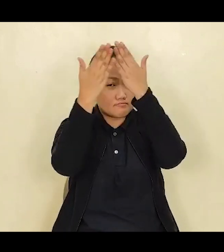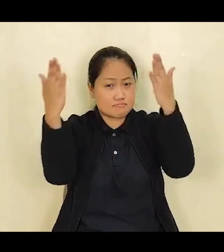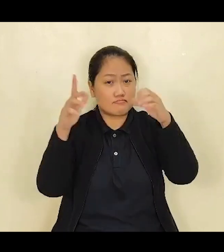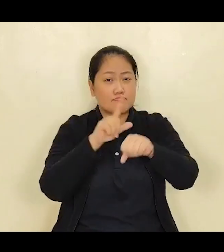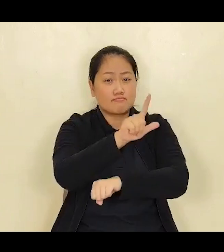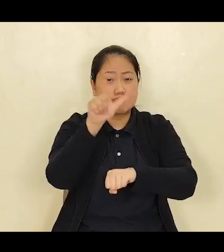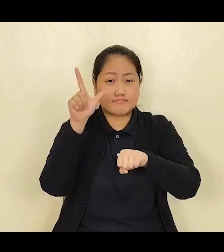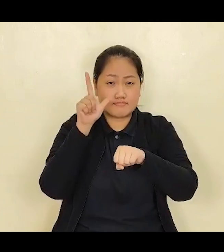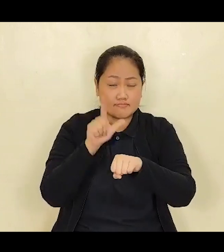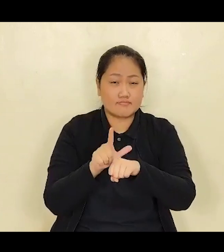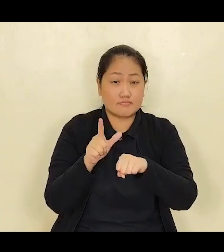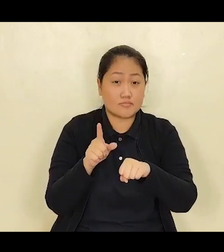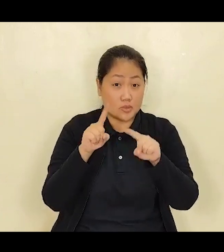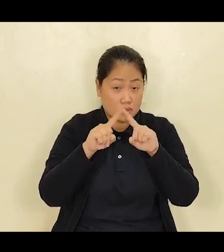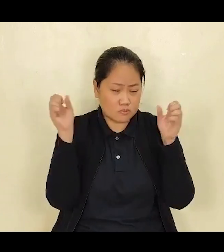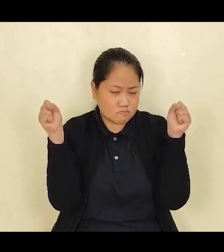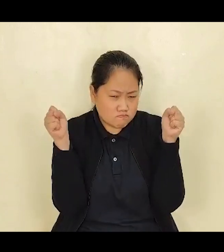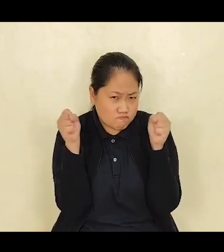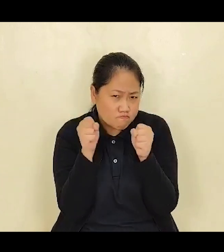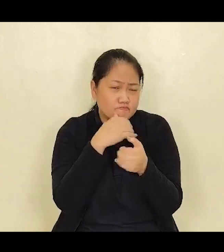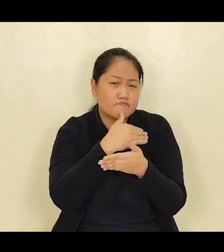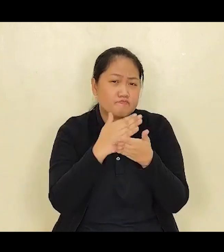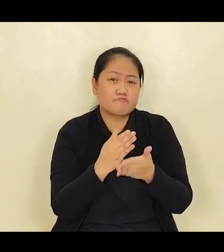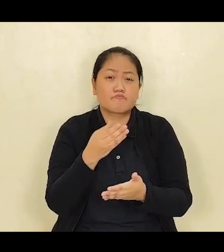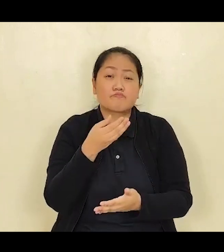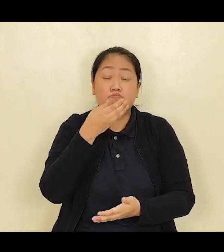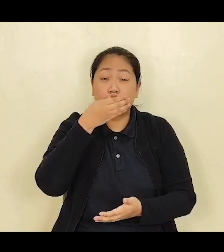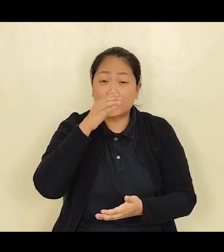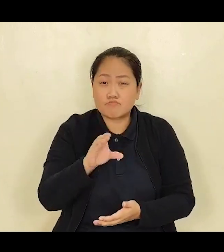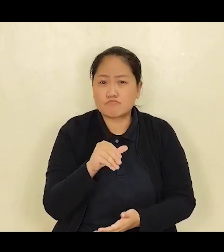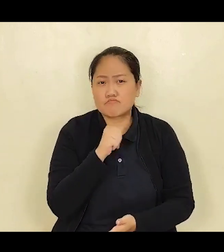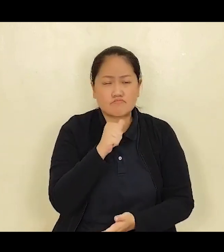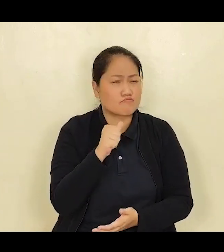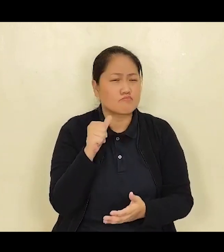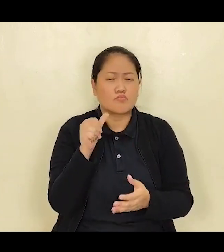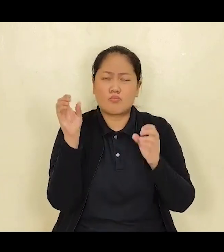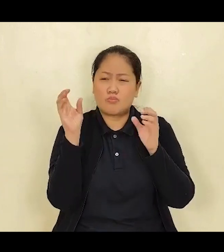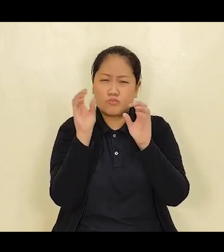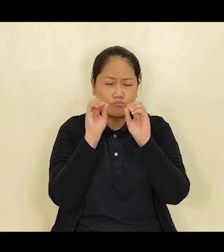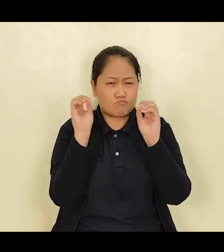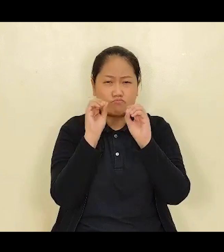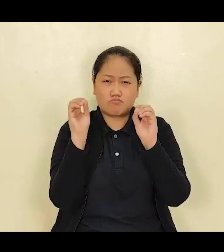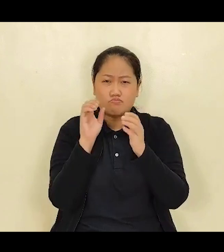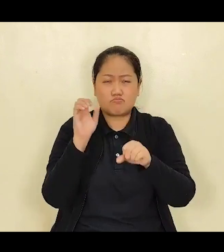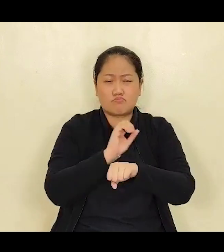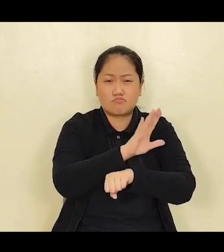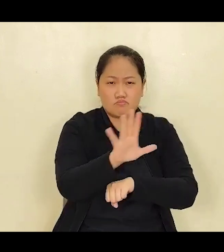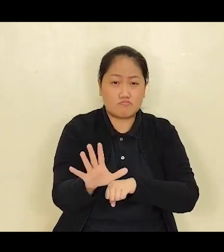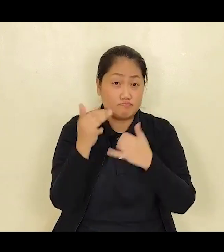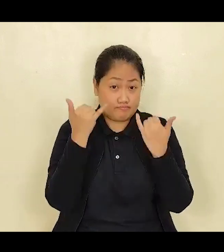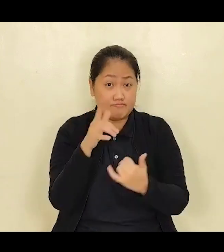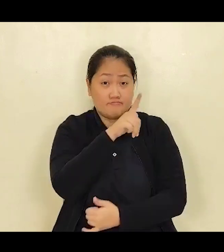man ang langit at lupa, pero ang kaliit-liitang bahagi ng kautusan ay hindi mawawala ng